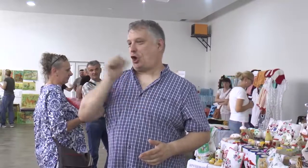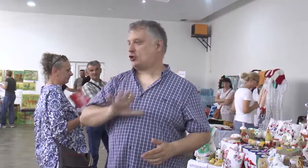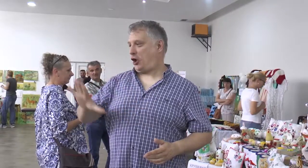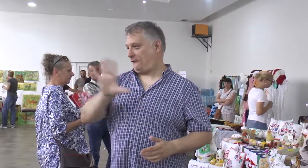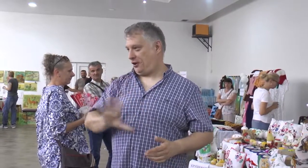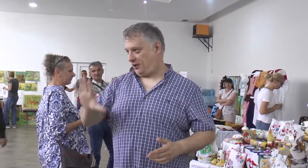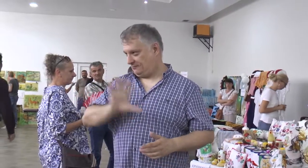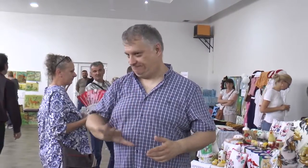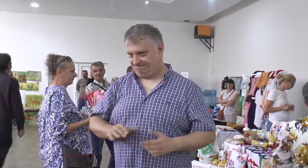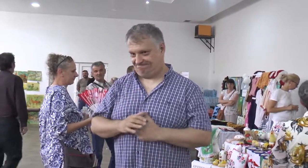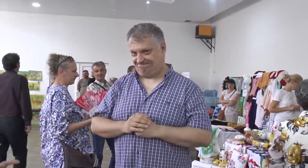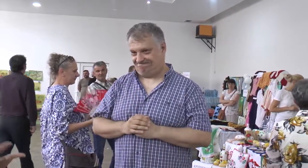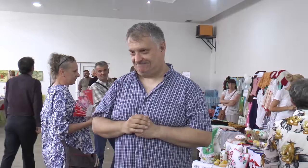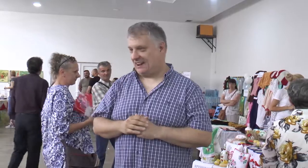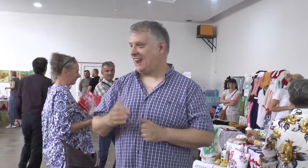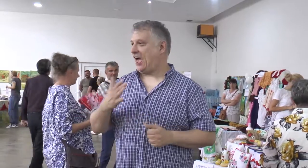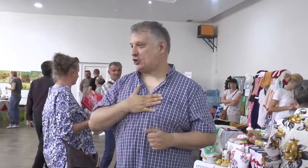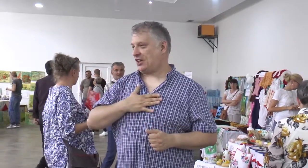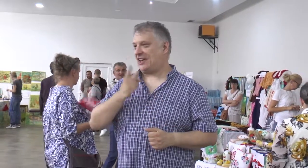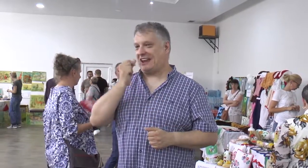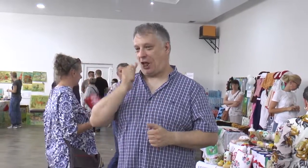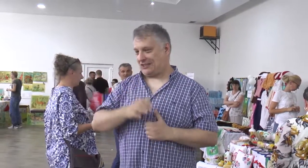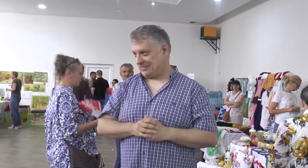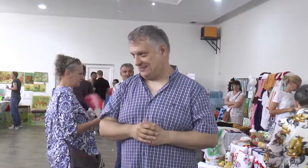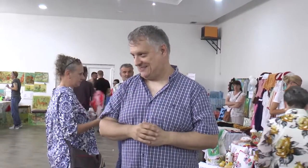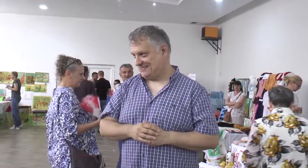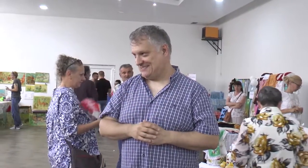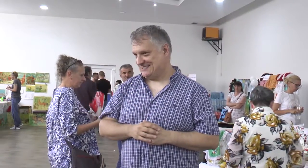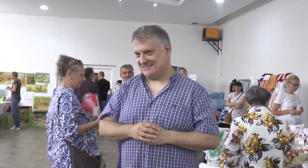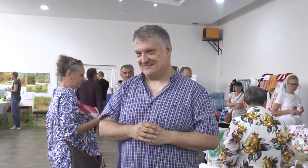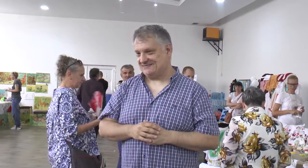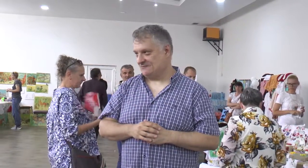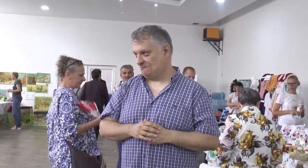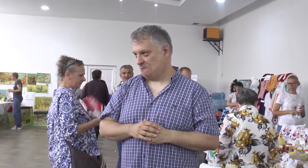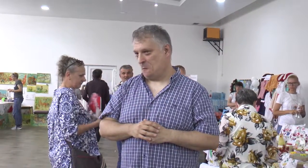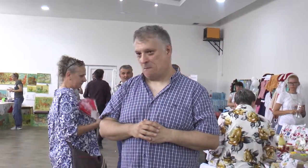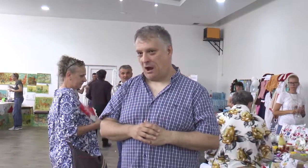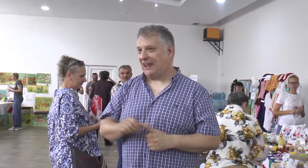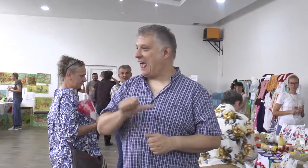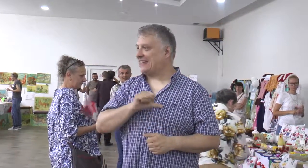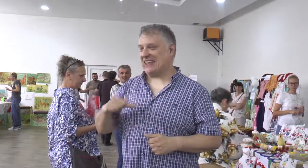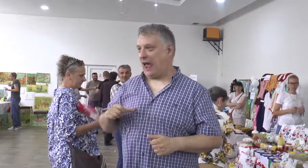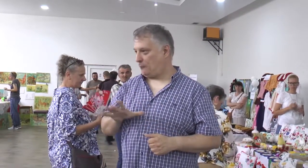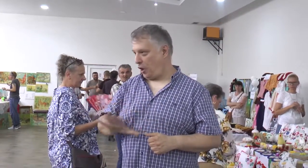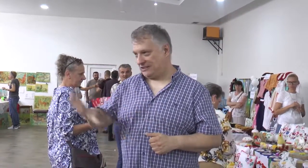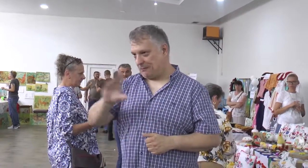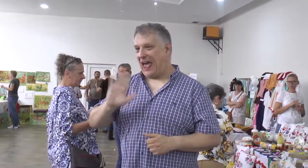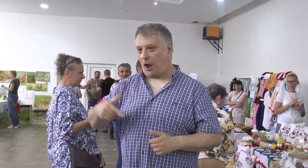Srbiji i kako su ovde u Srbiji sve to radi i kako su ovde dobri ljudi.